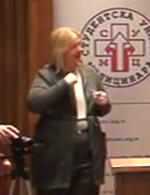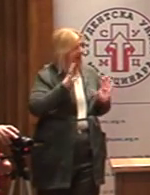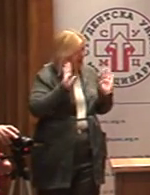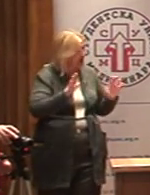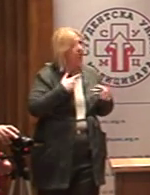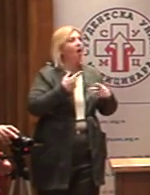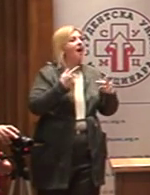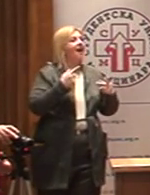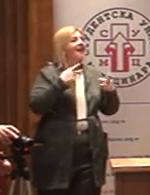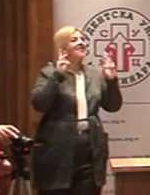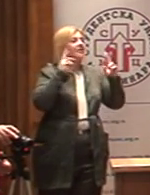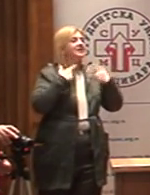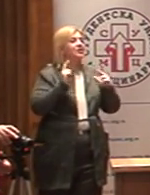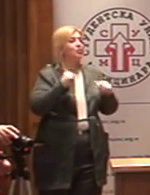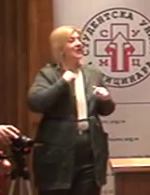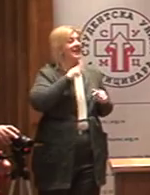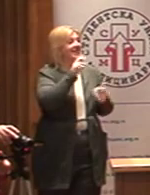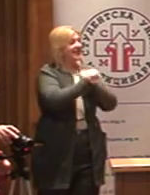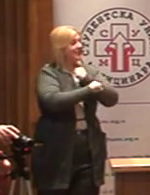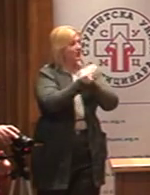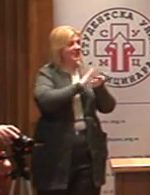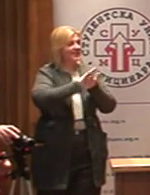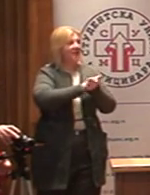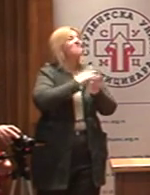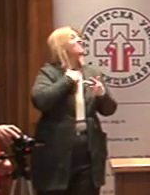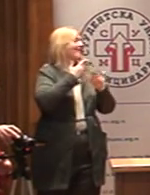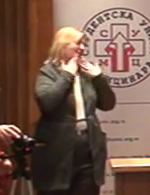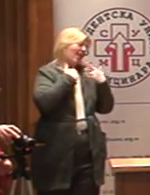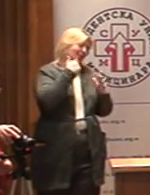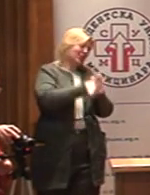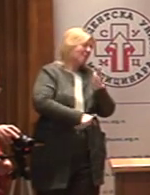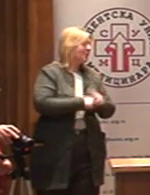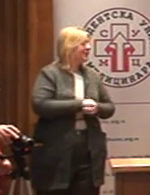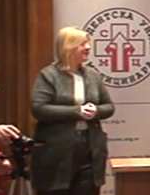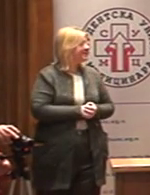biti i edukativna za sve studente. Hvala